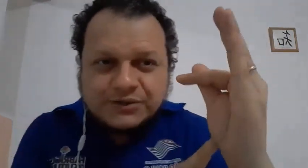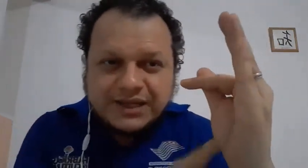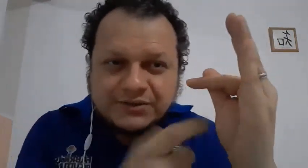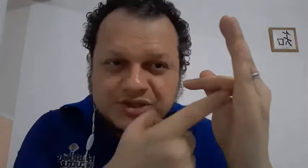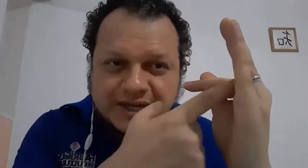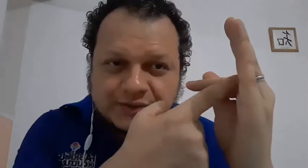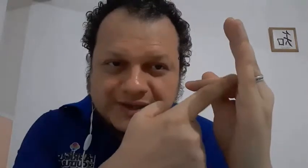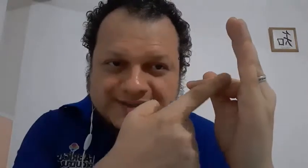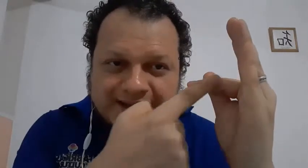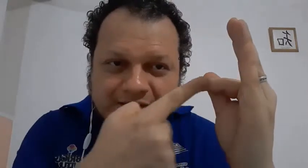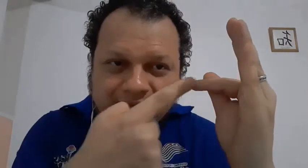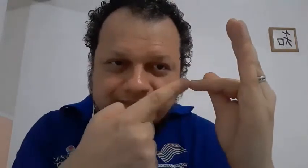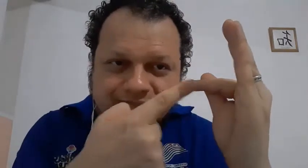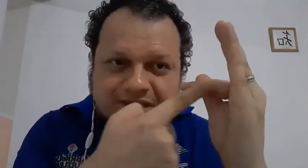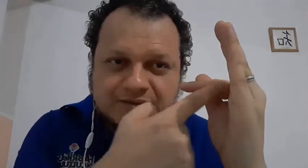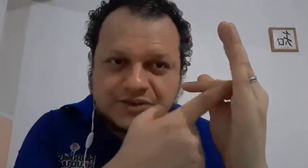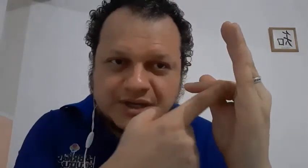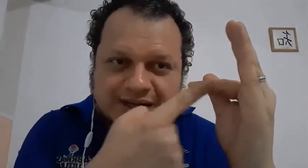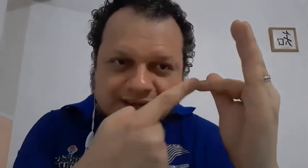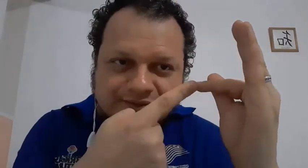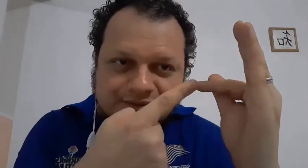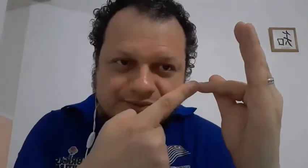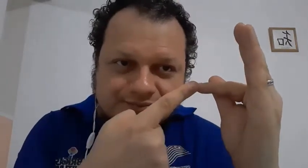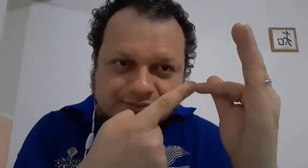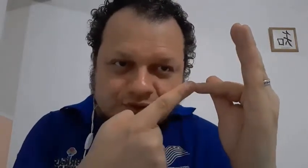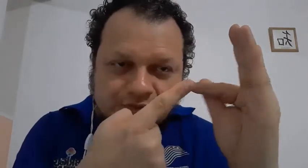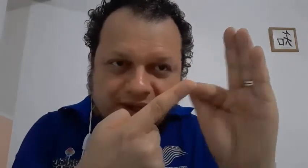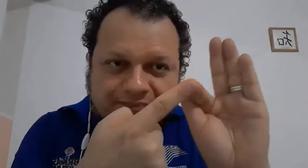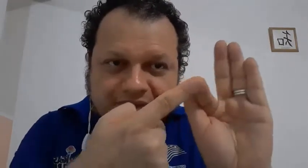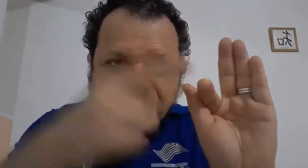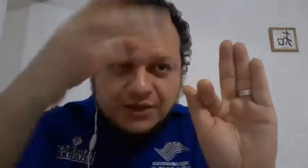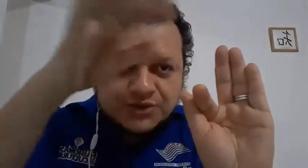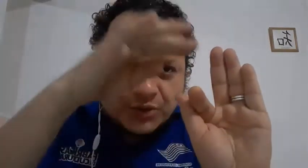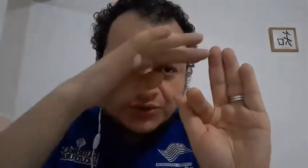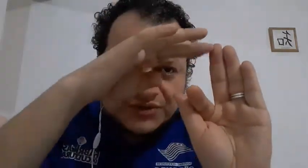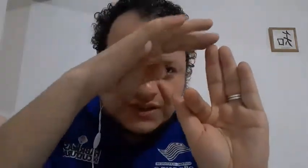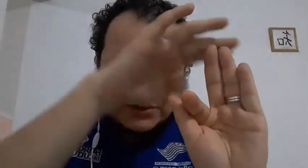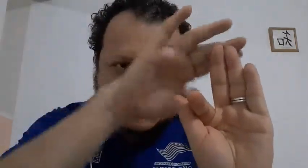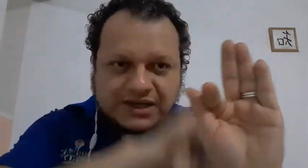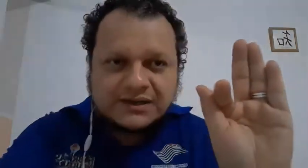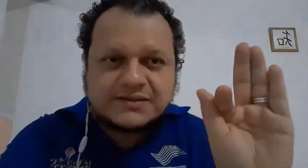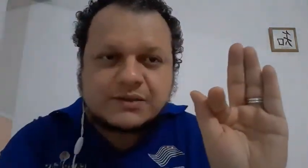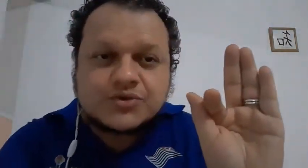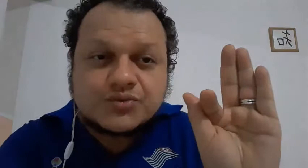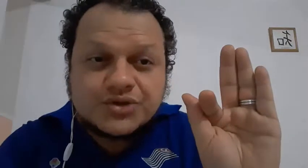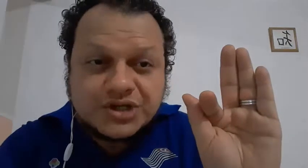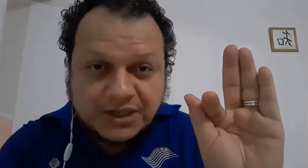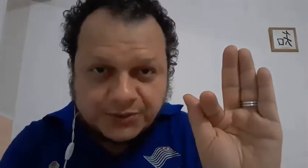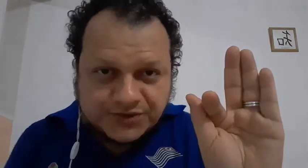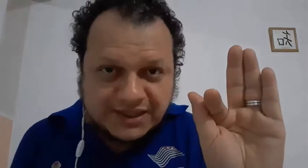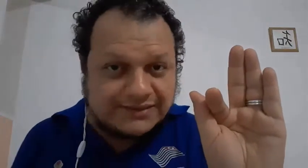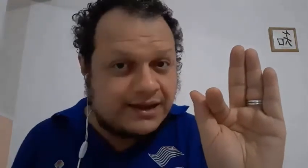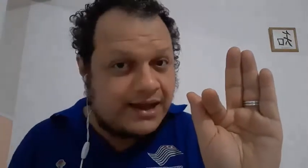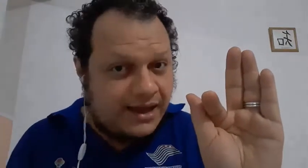dedo indicador está, ó, esticado. Tudo bem? E os outros dedos aqui estão juntinhos. Letra